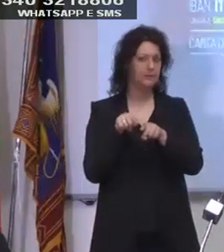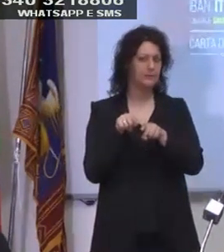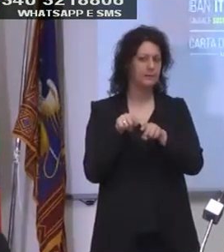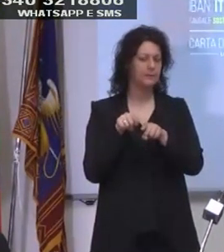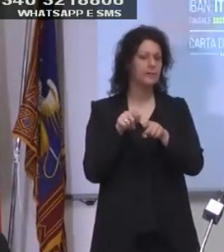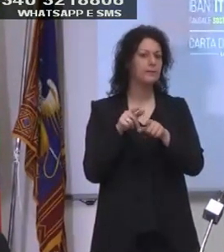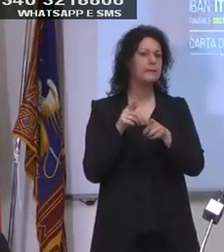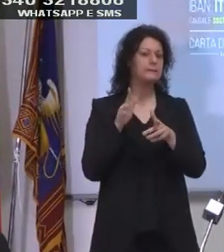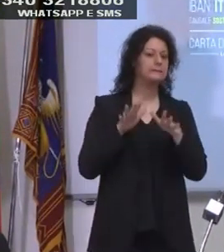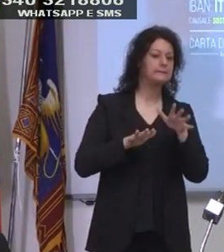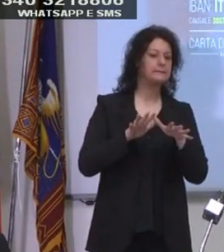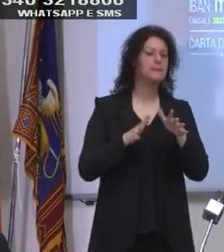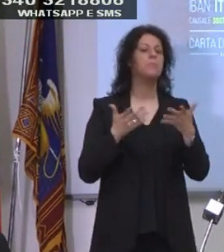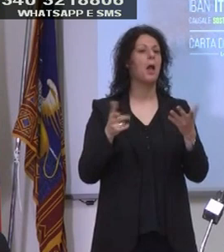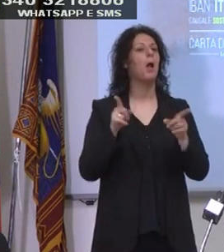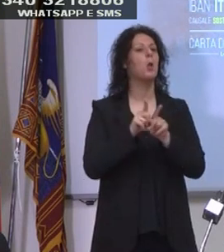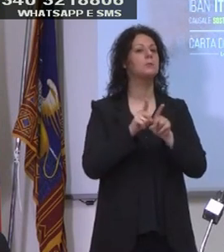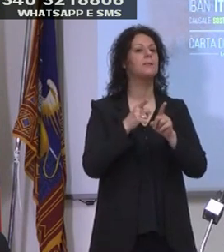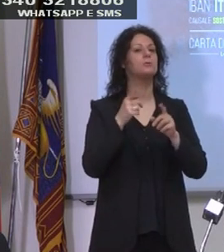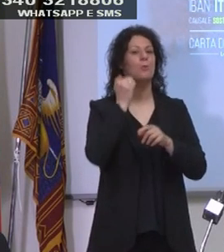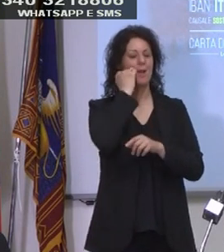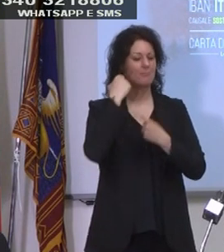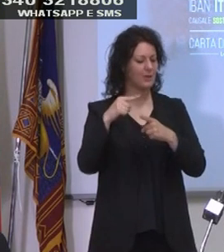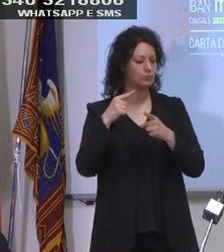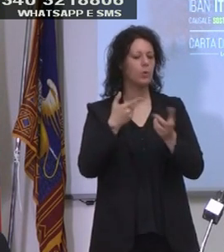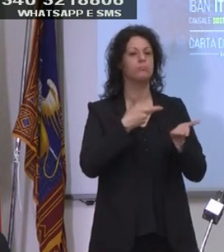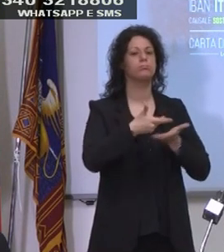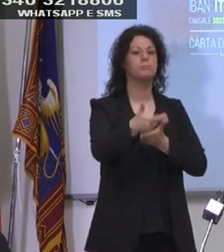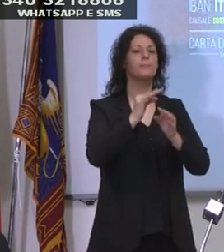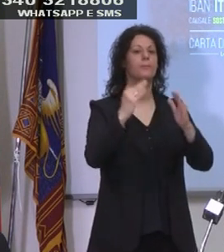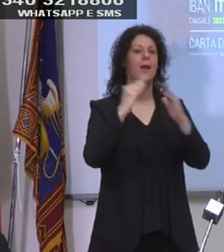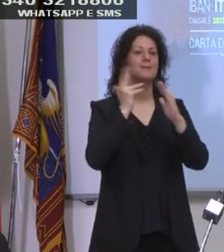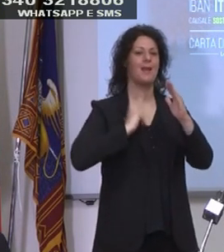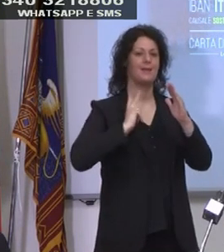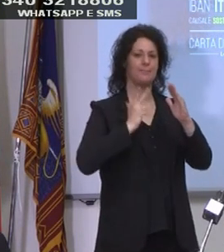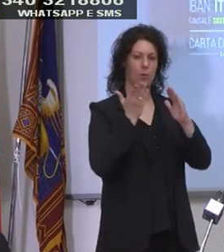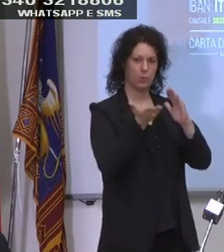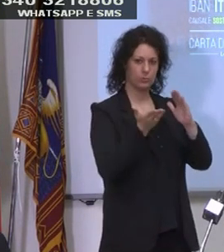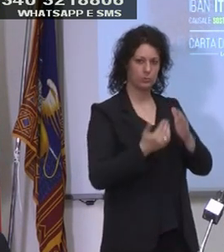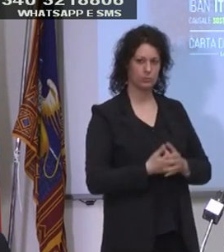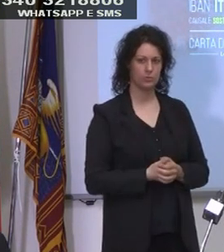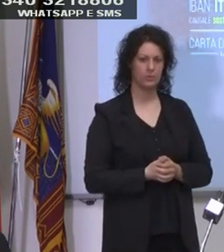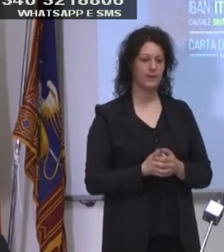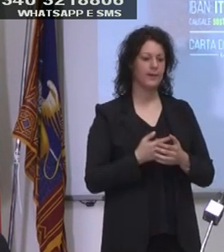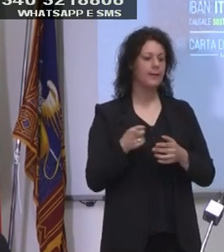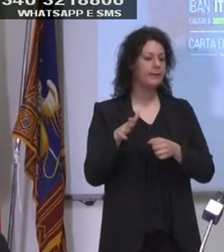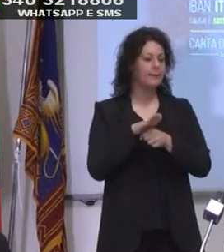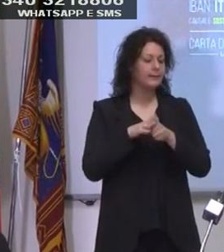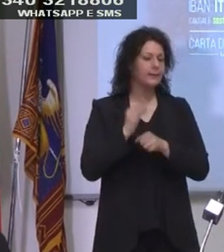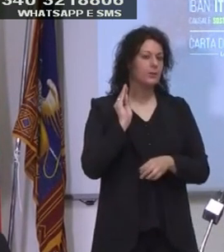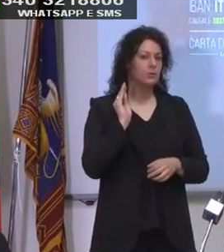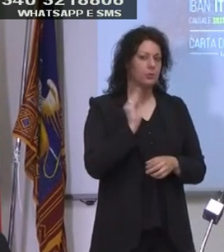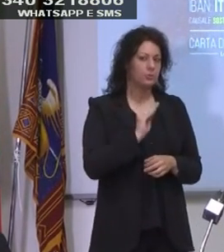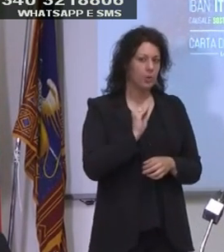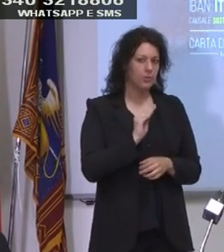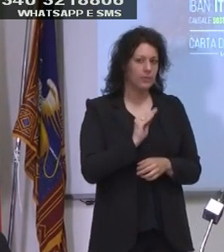la mamma è stata accolta con le rassicurazioni degli operatori della casa di riposo. Chiedono appunto se